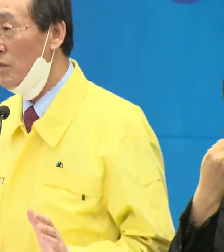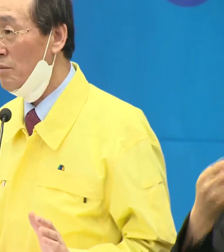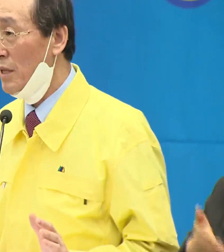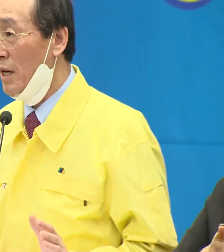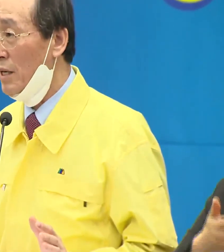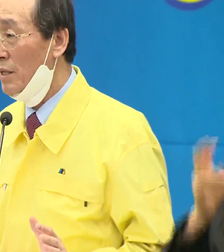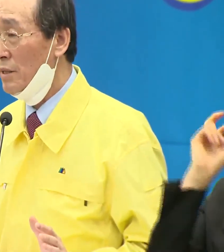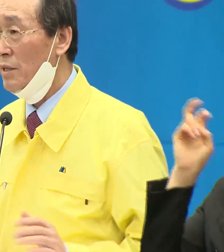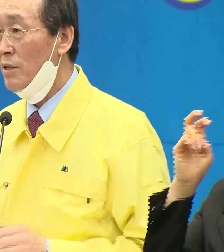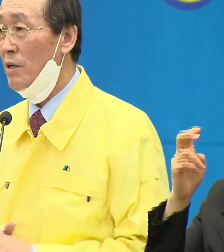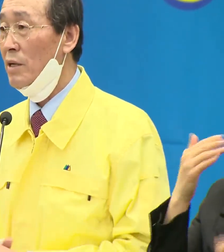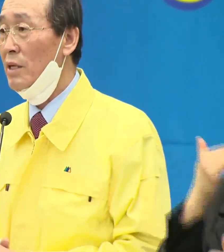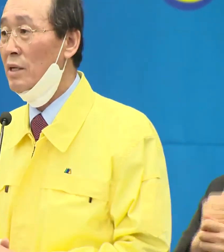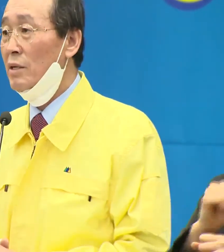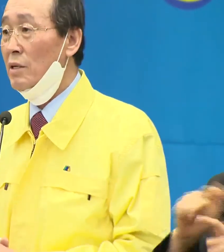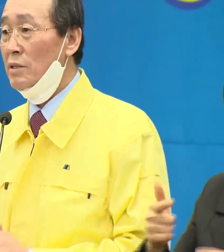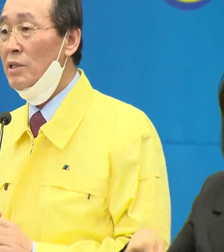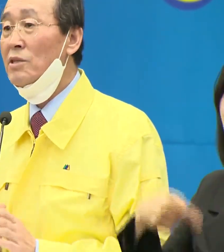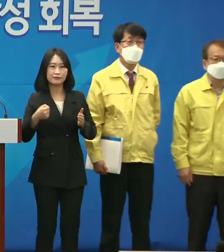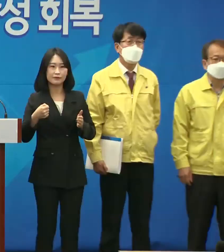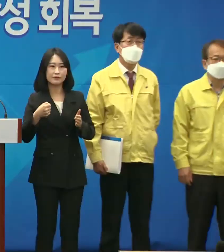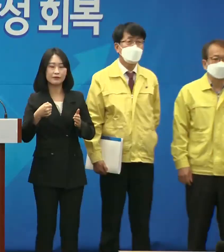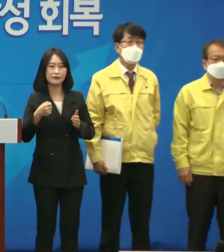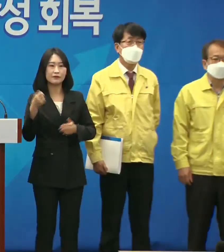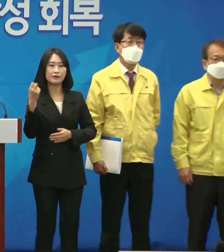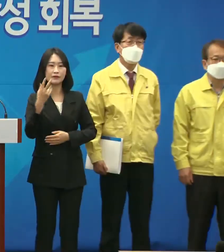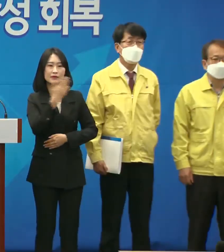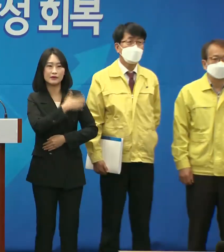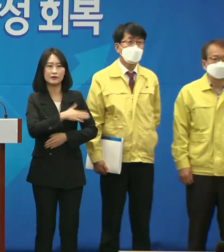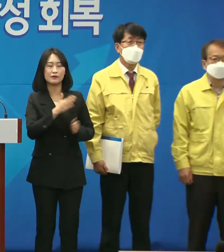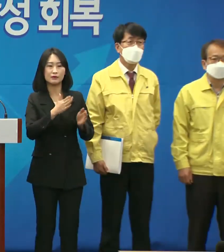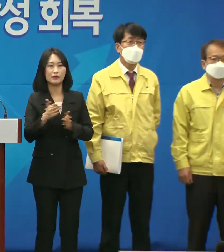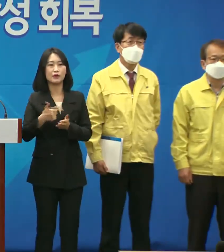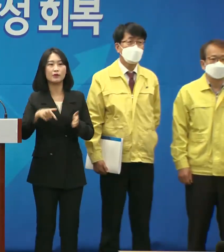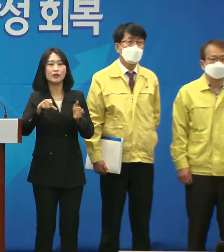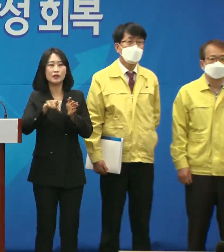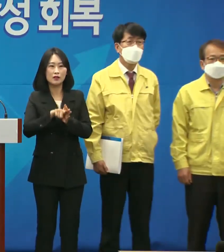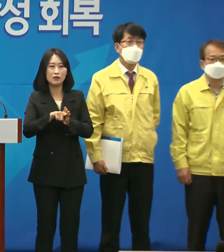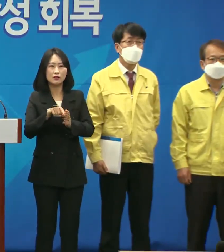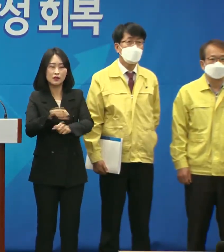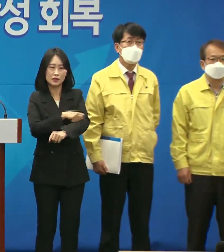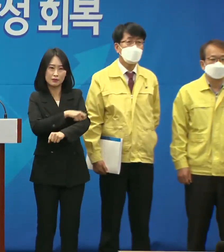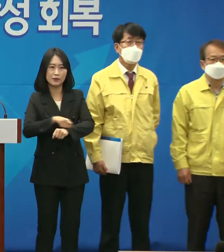전라북도가 그 선도적 역할을 선언했습니다. 전주 뉴스 박원기입니다.